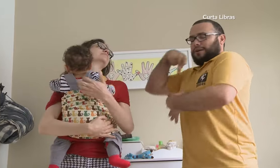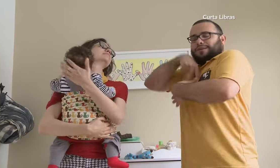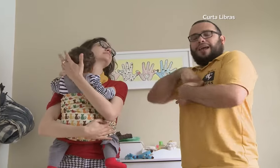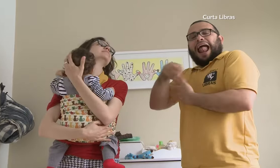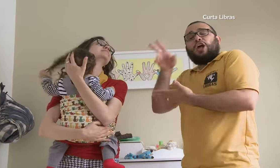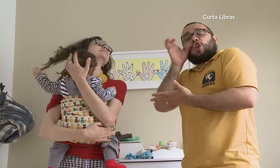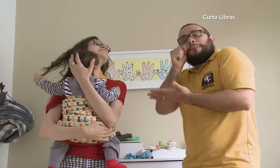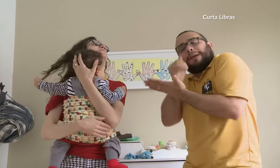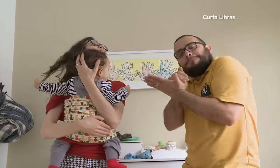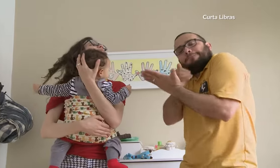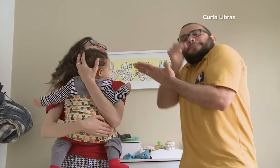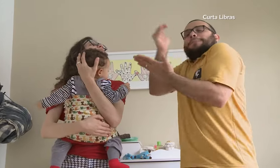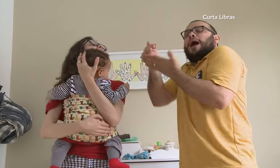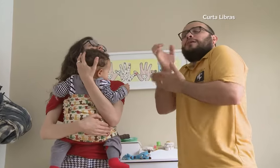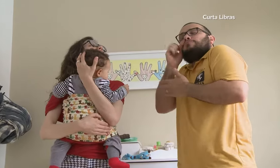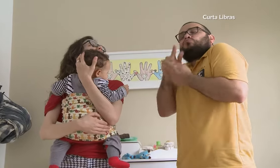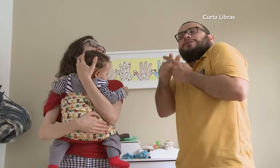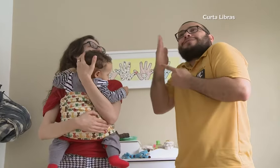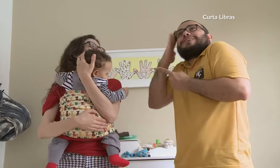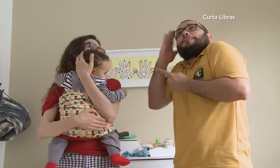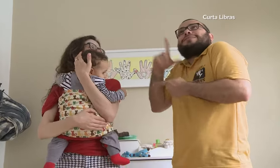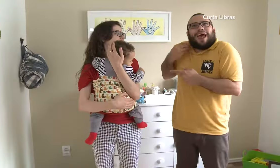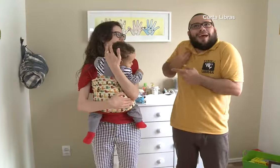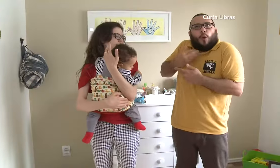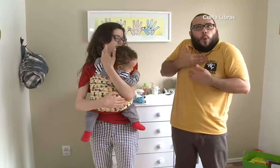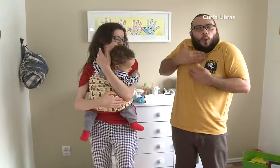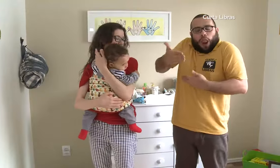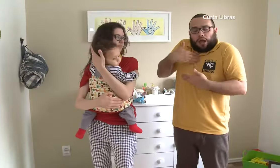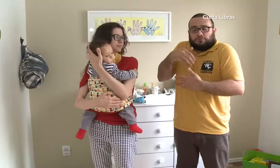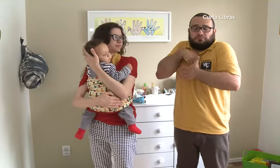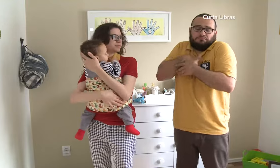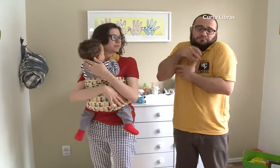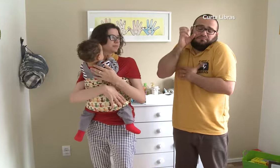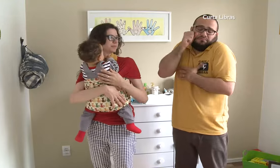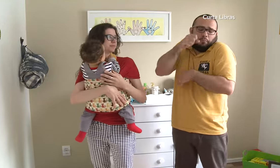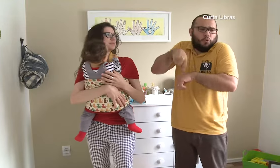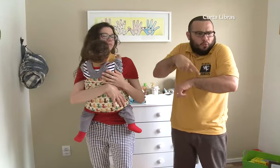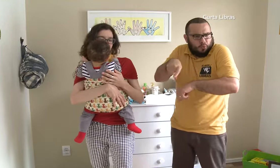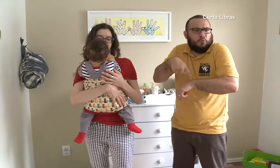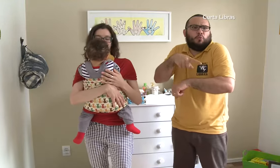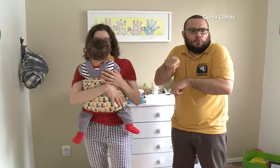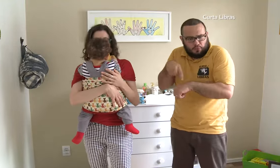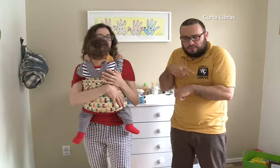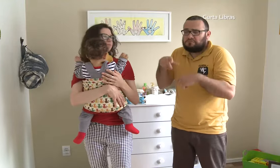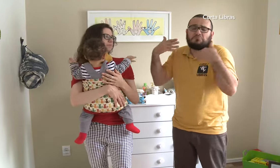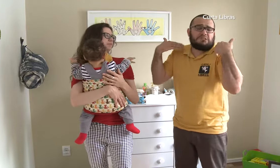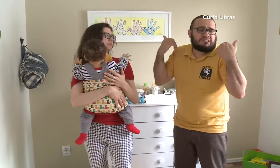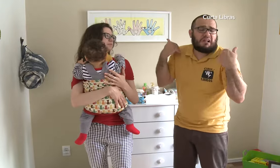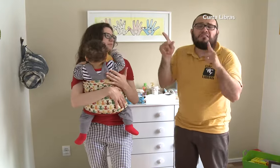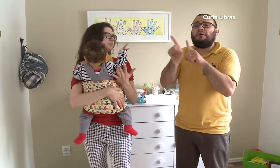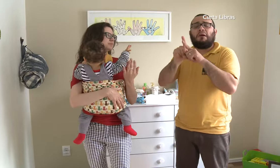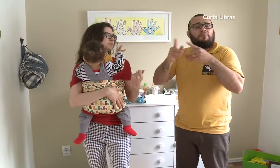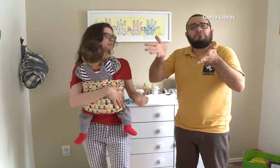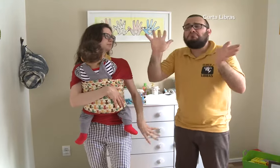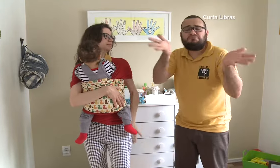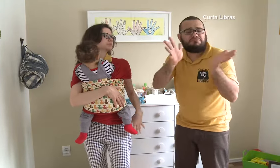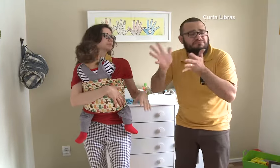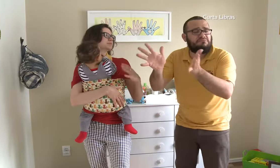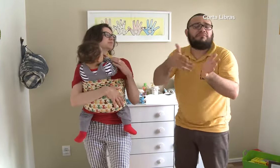desvinculado, desprotegido, dorme menos tempo. No sling, enquanto você faz suas atividades, passeia, o bebê fica